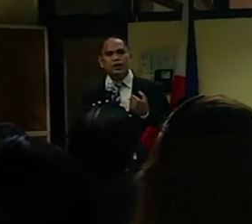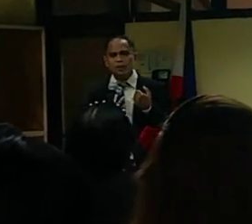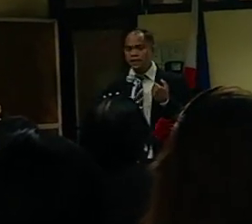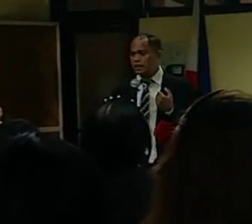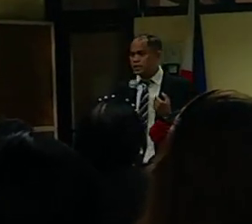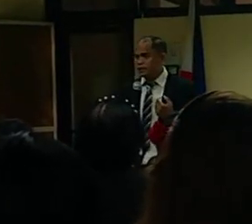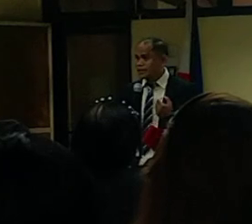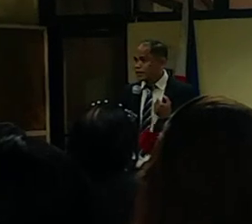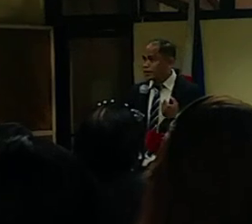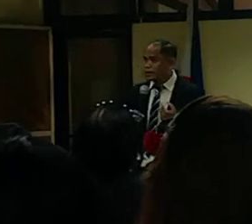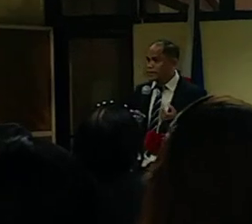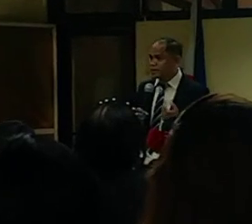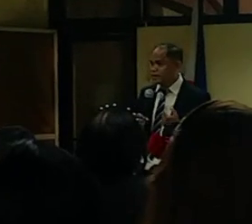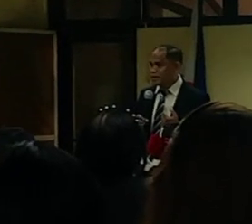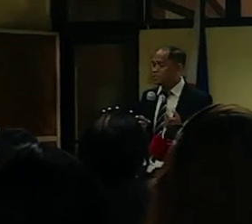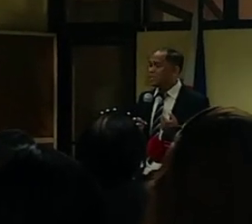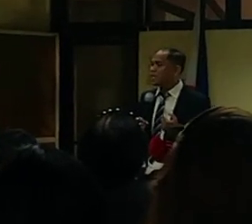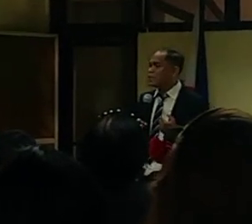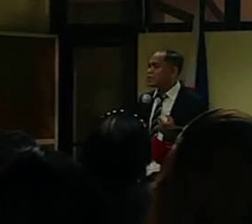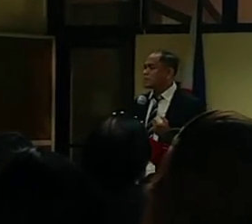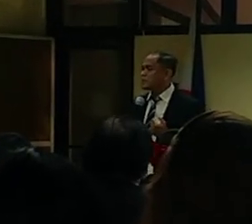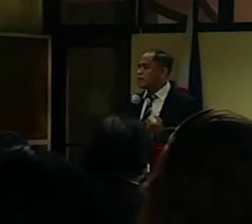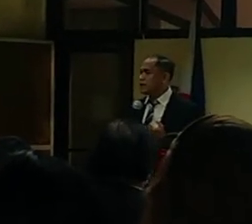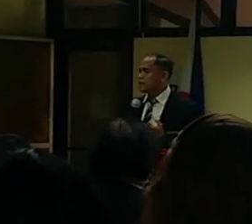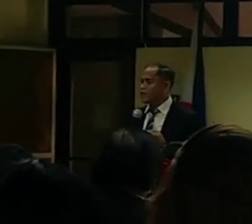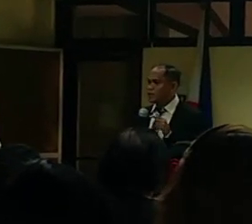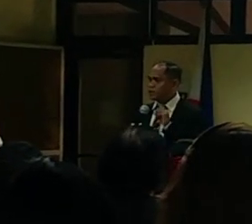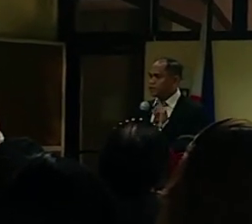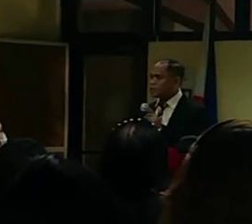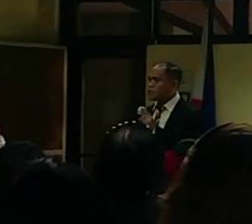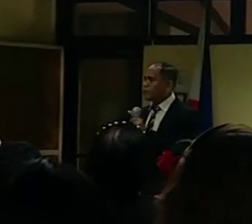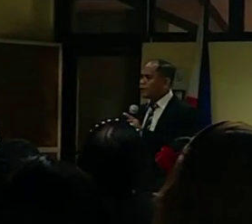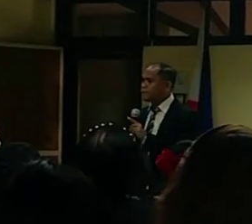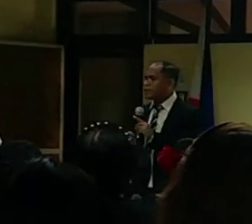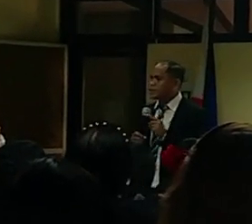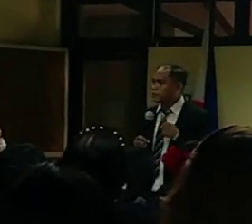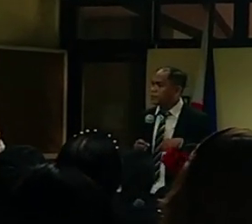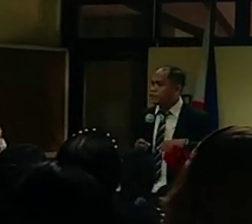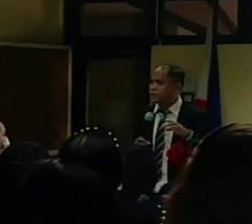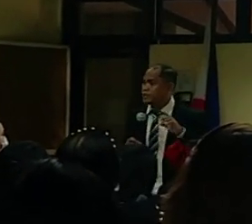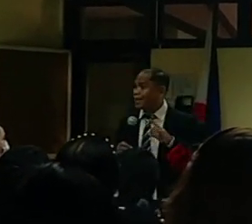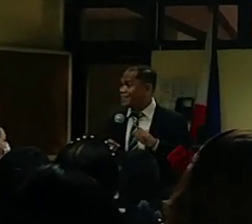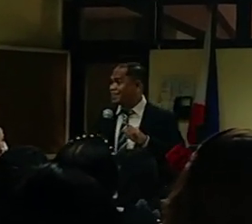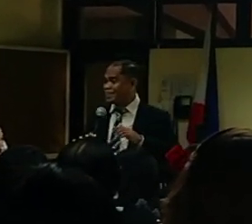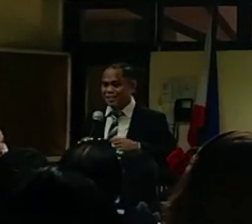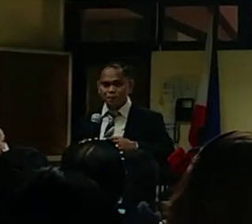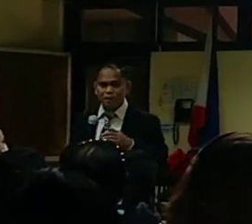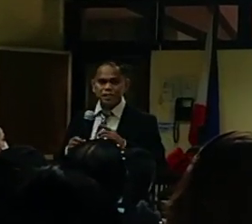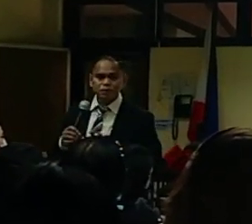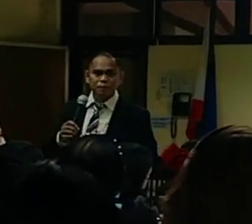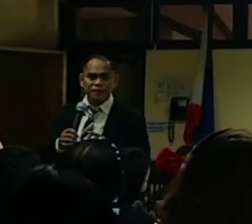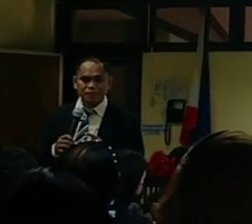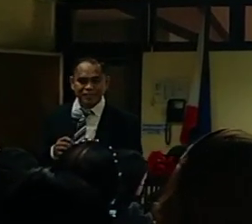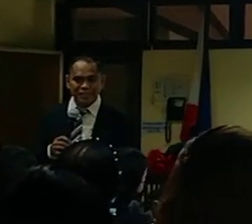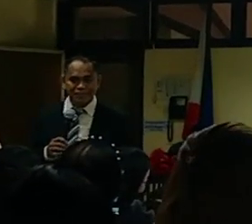ng communication, ng language, ano ginagawa ng magulang? To teach the word, merong incorporation ng body movement at ng